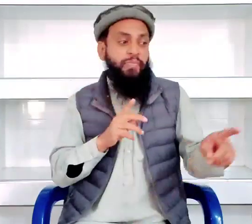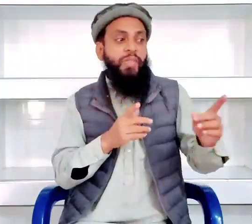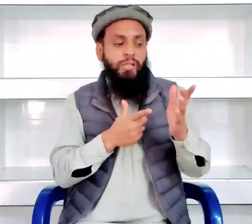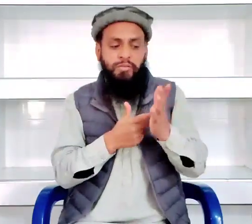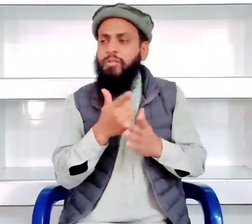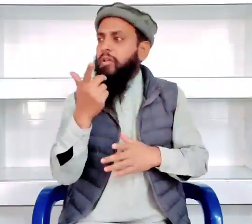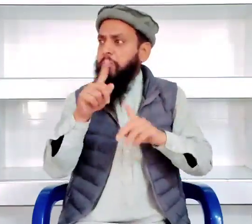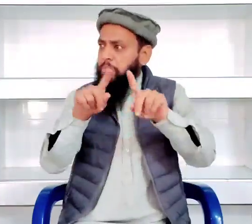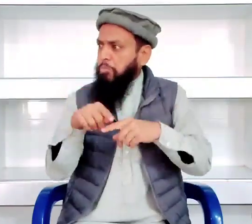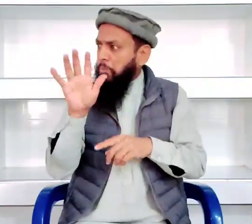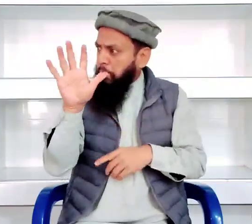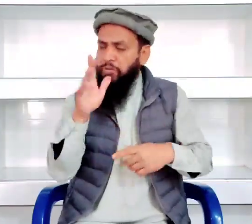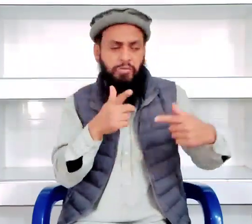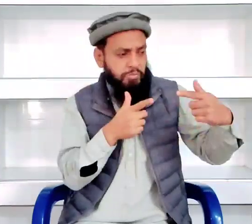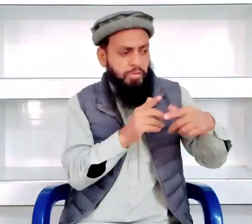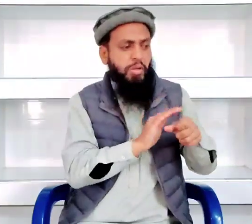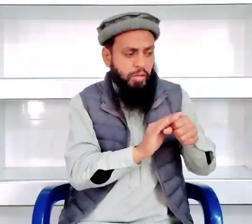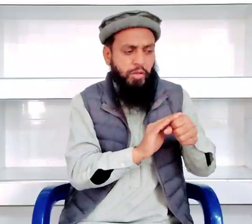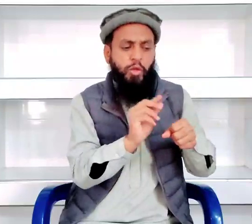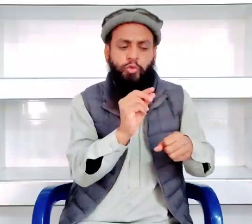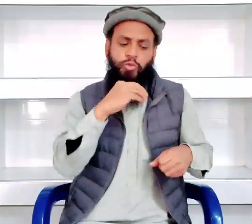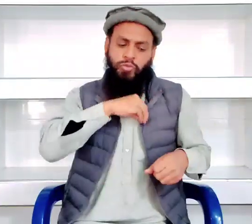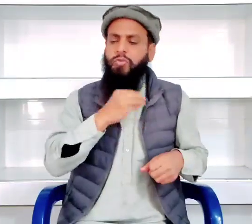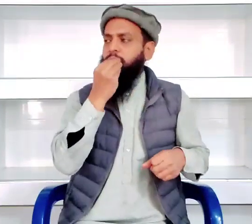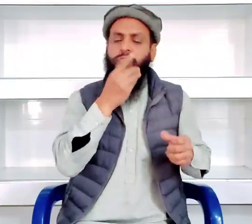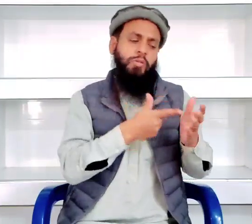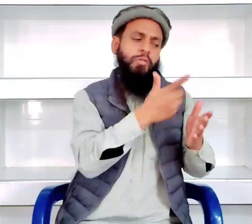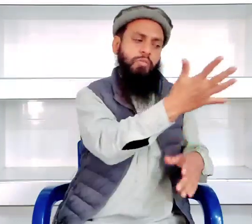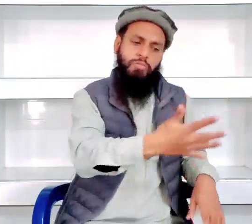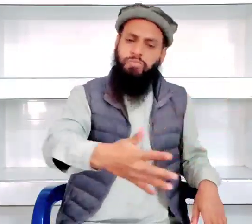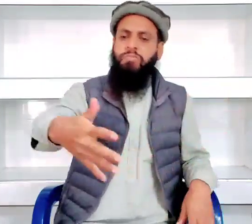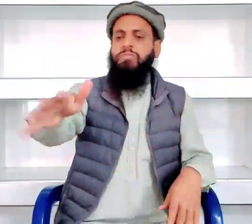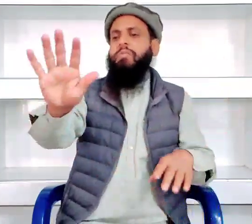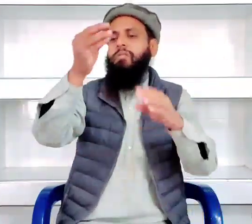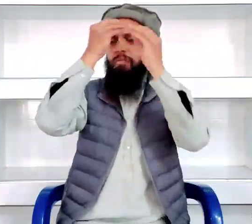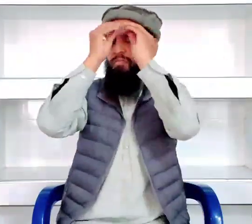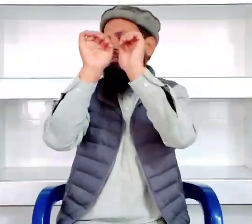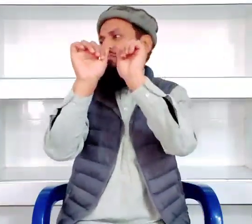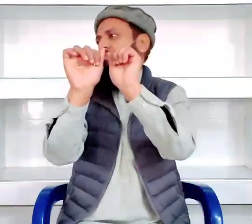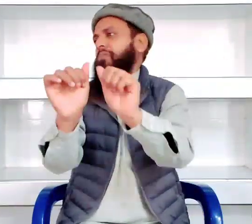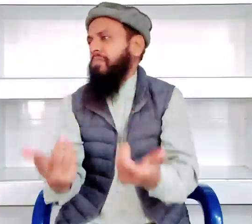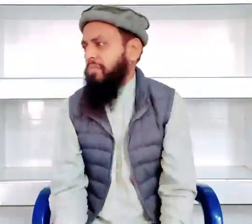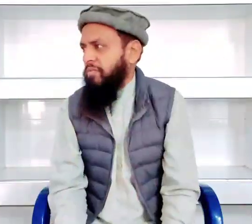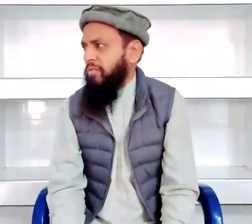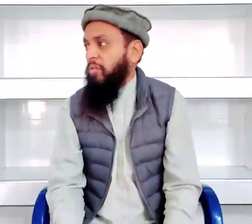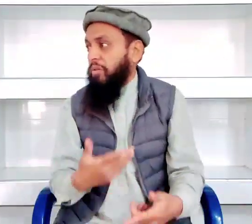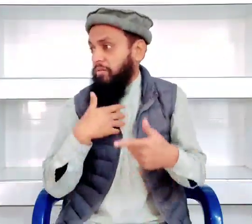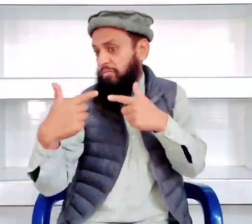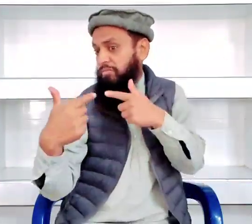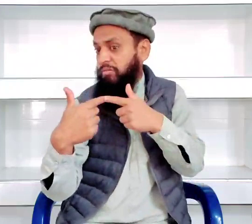کرے جیڑی اودے کول ہی نہیں اونوں ویچن تو بھی منع فرمایا بعض لوگ نے انہاں دے کول چیز ہوندی کوئی نہیں انہاں سودا